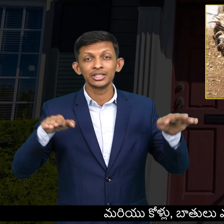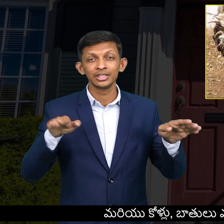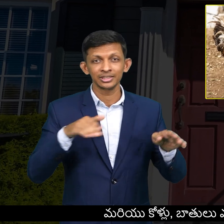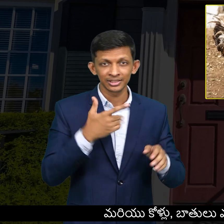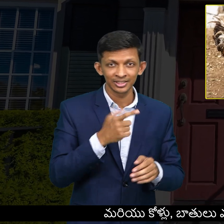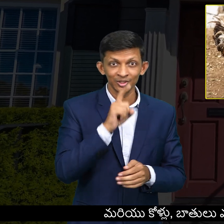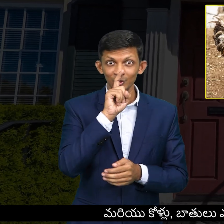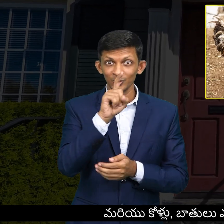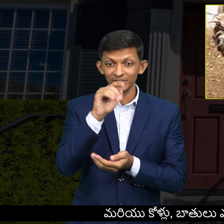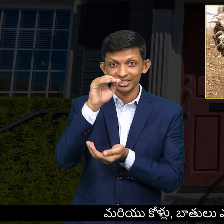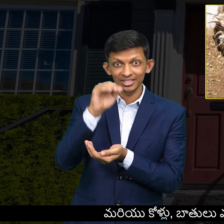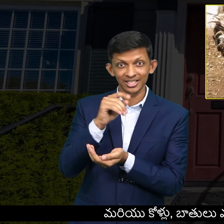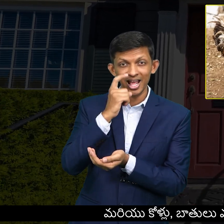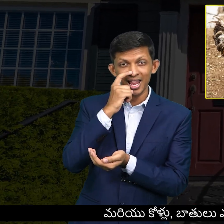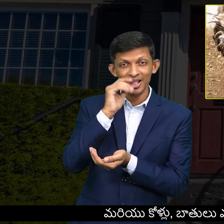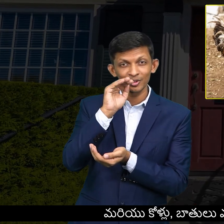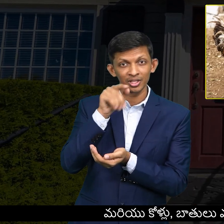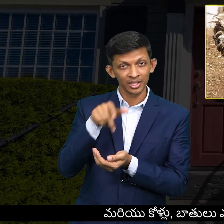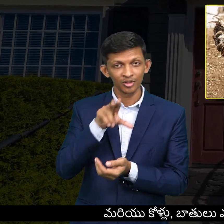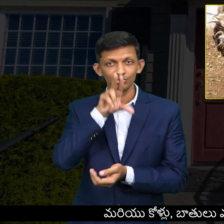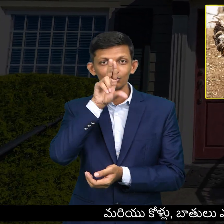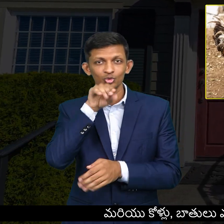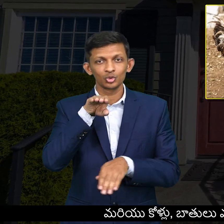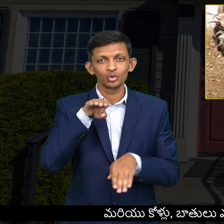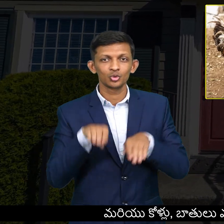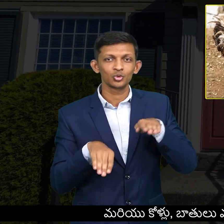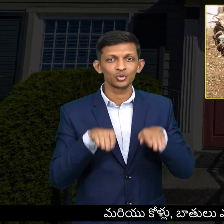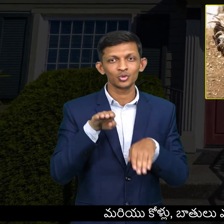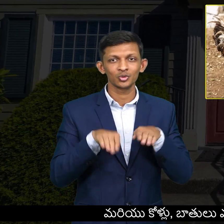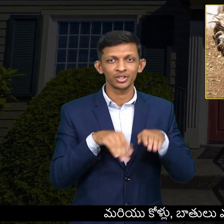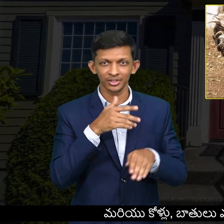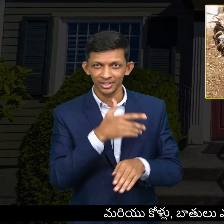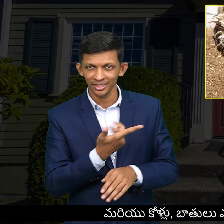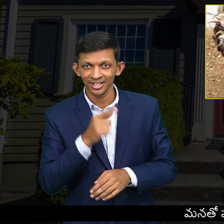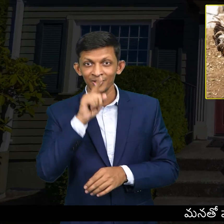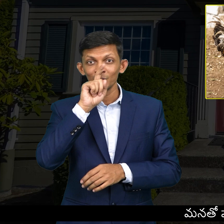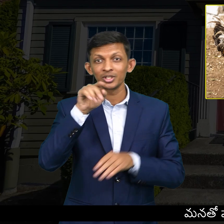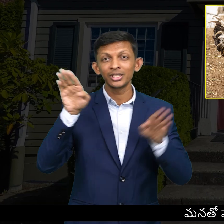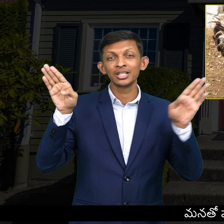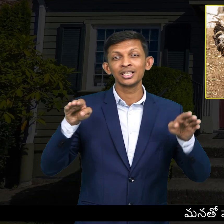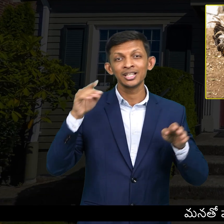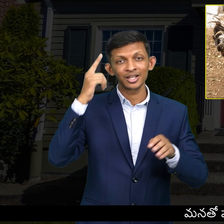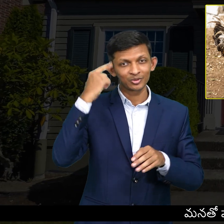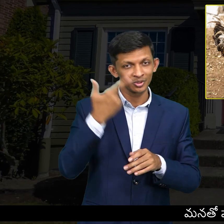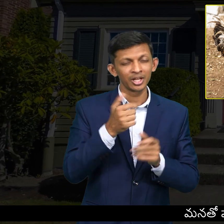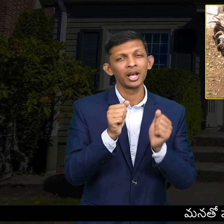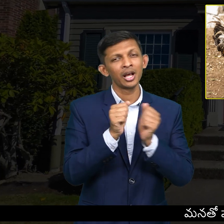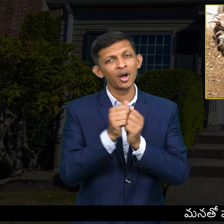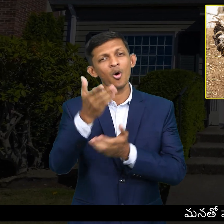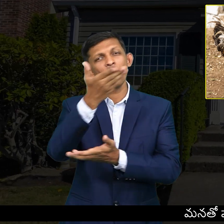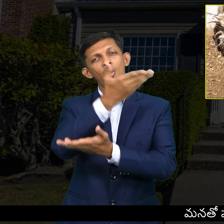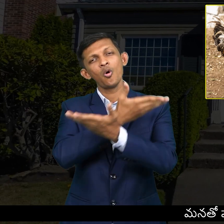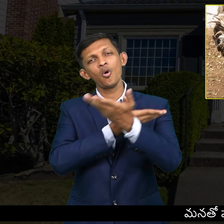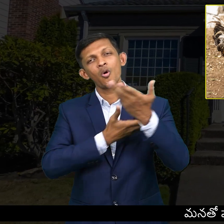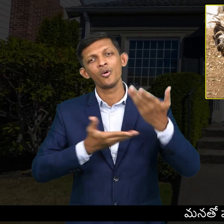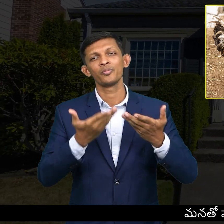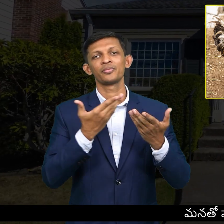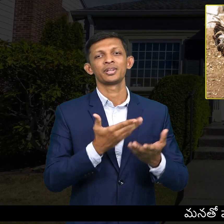మరియు కోళ్ళు, బాతులు మరియు పావురాలు వంటి పక్షులు మనతో పాటు జీవిస్తాయి.